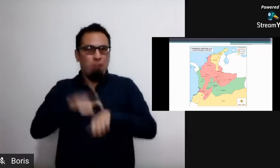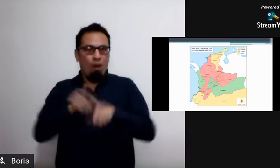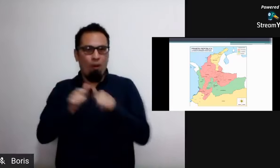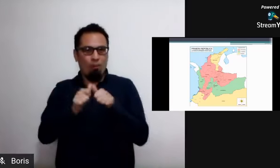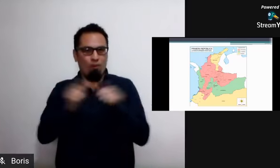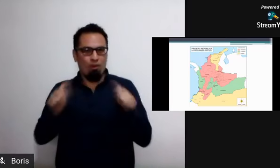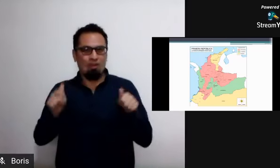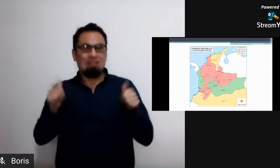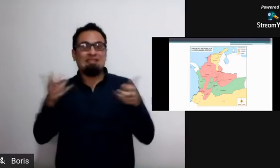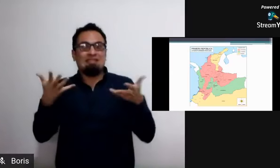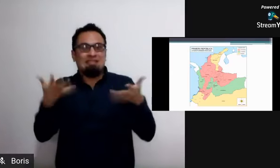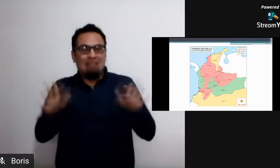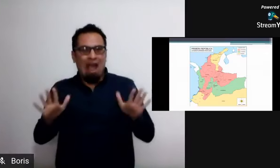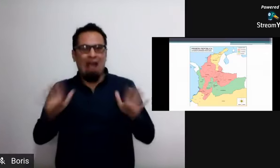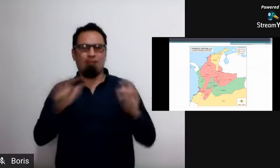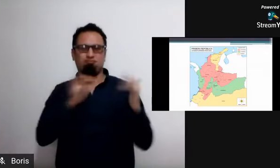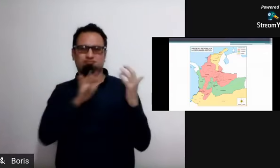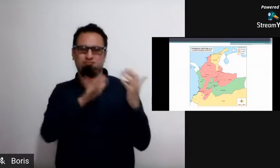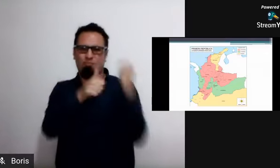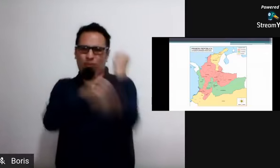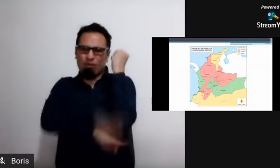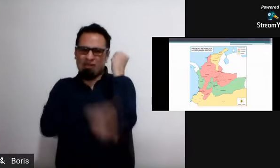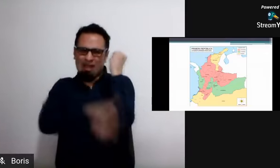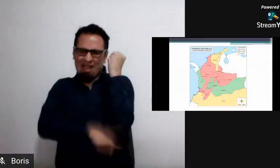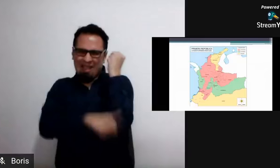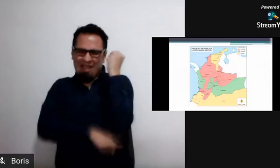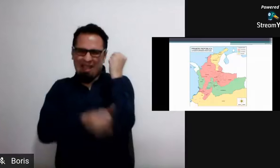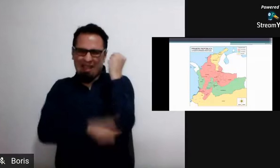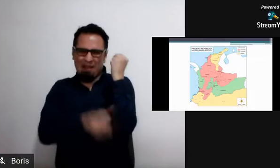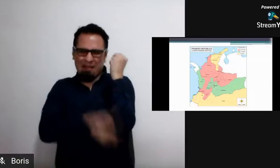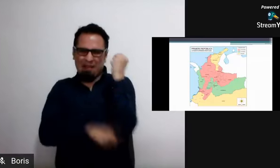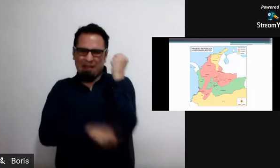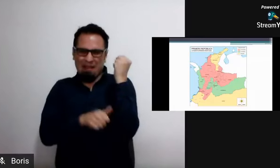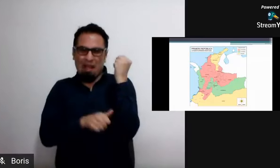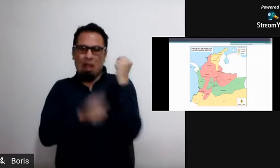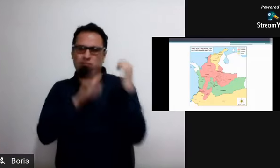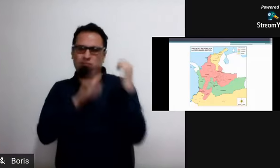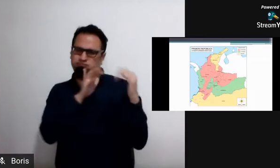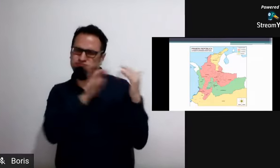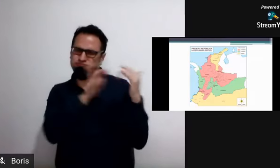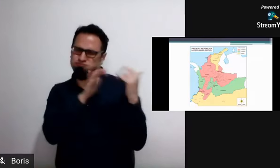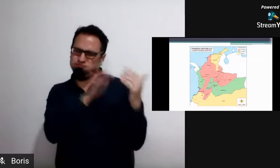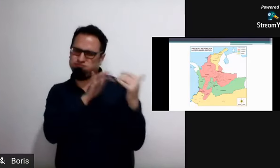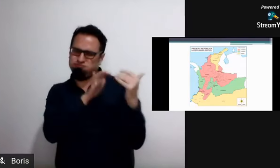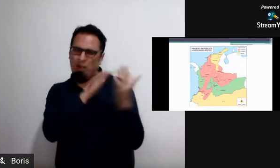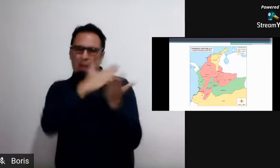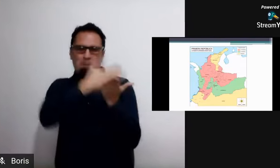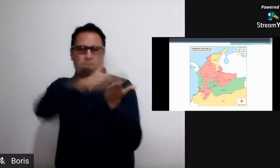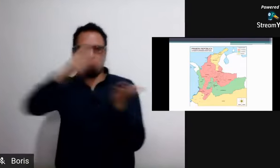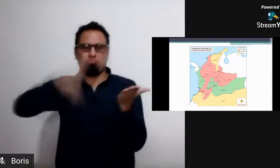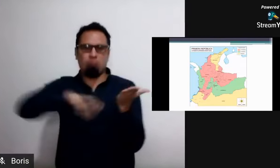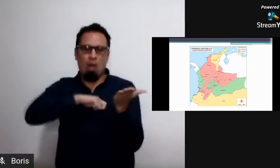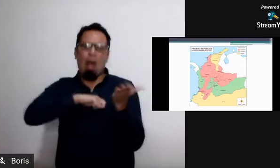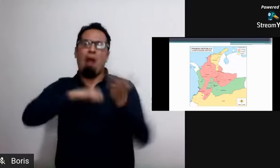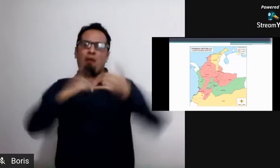entonces se conocía como las Provincias Unidas de la Nueva Granada, y en otro periodo de tiempo, luego de varias batallas